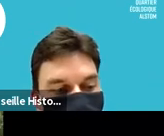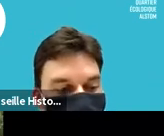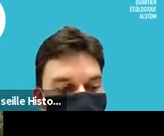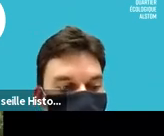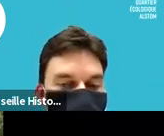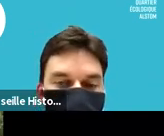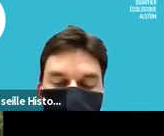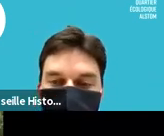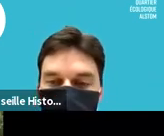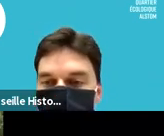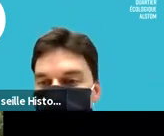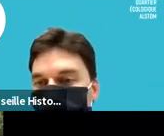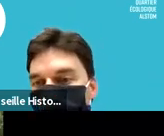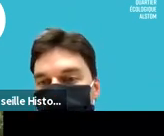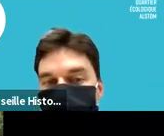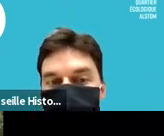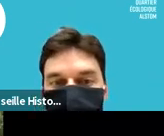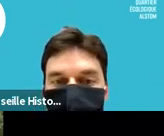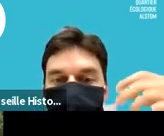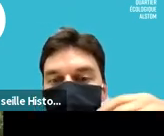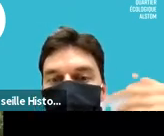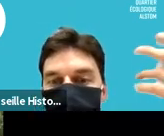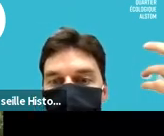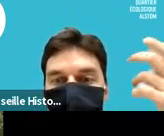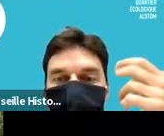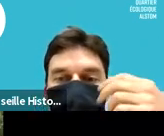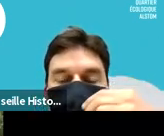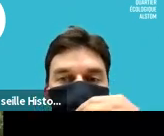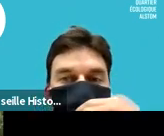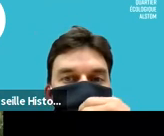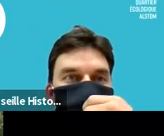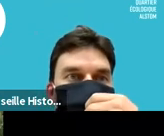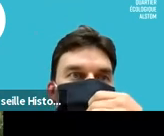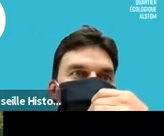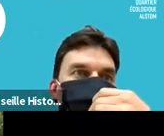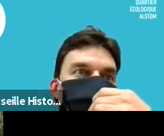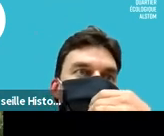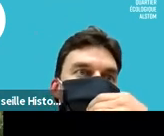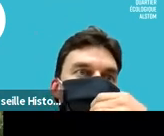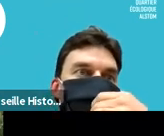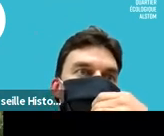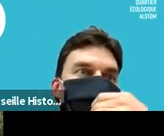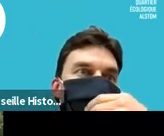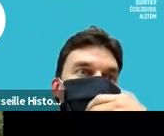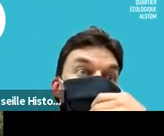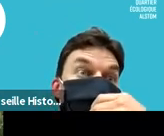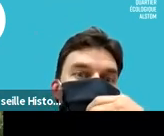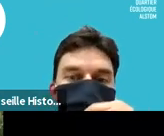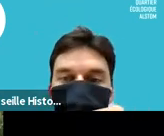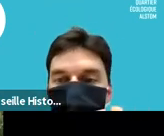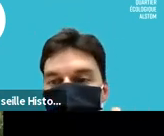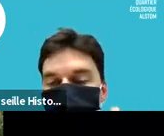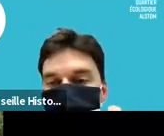un peu triviale dans la difficulté à occuper positivement et rationnellement